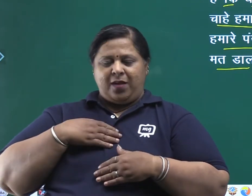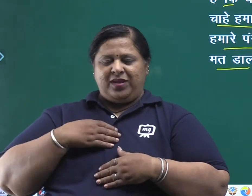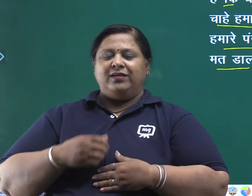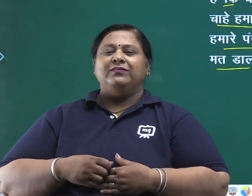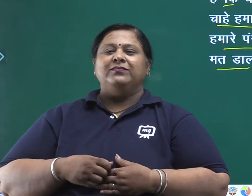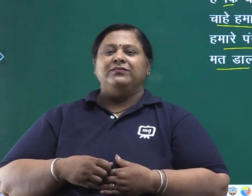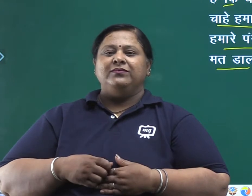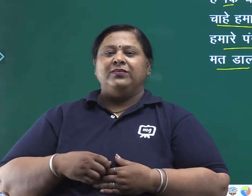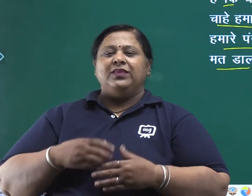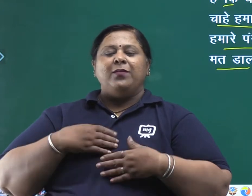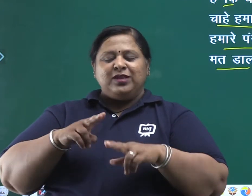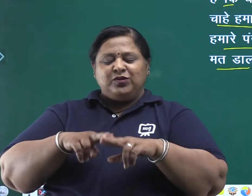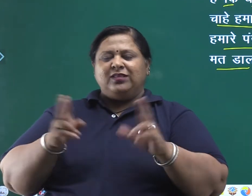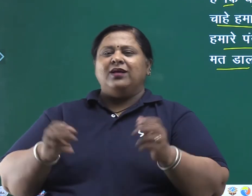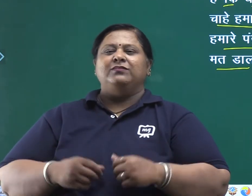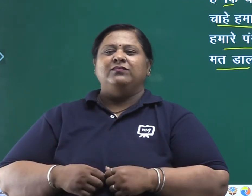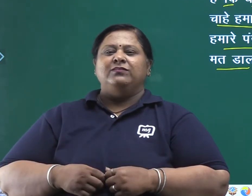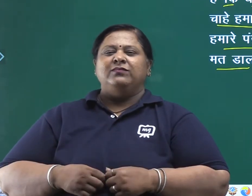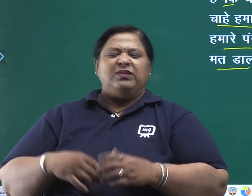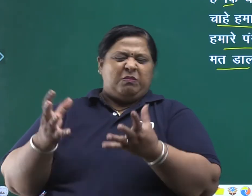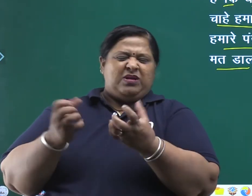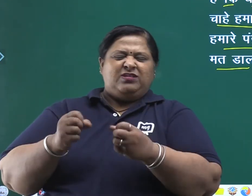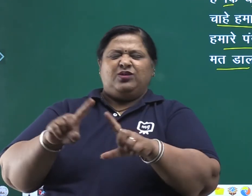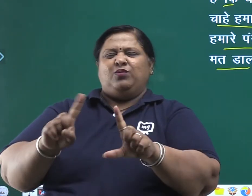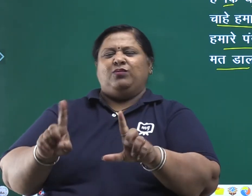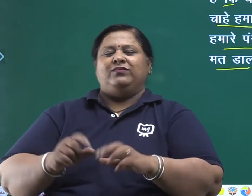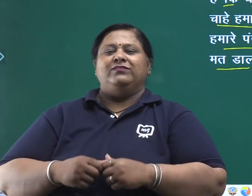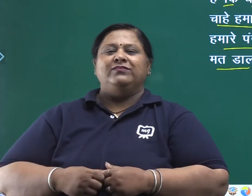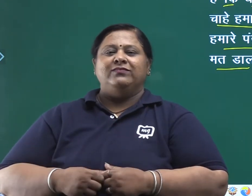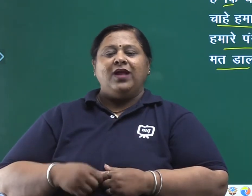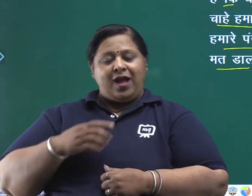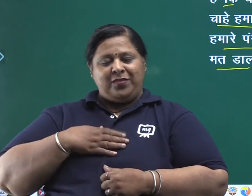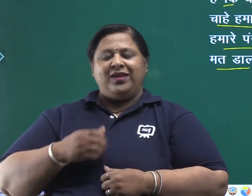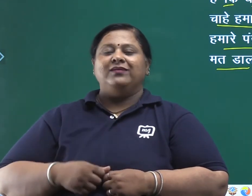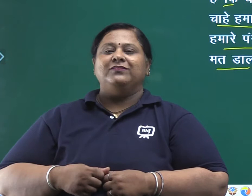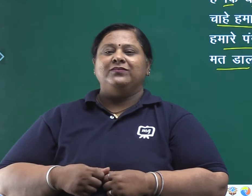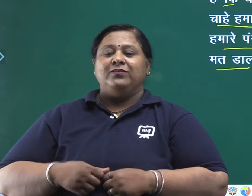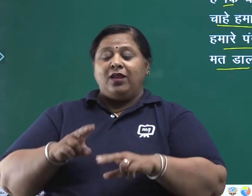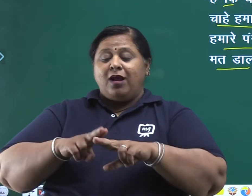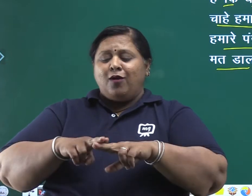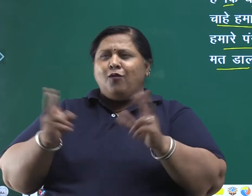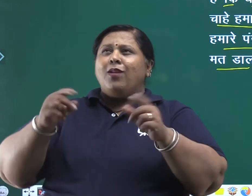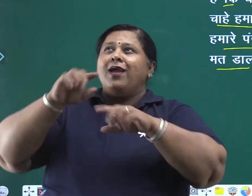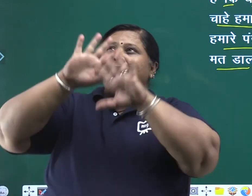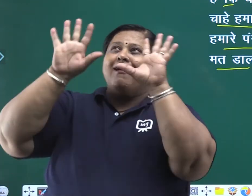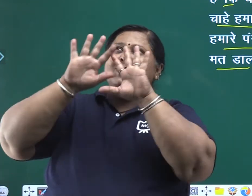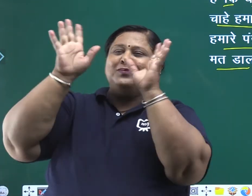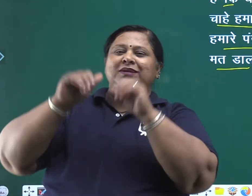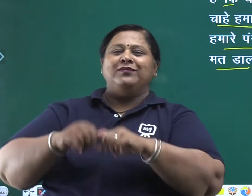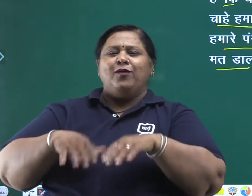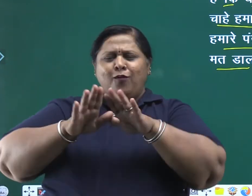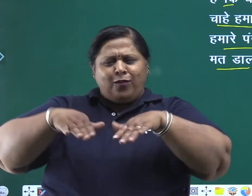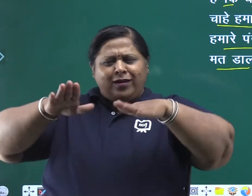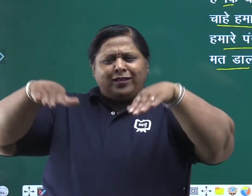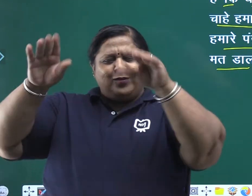हमसे हमारी स्वतंत्रता मत छीनो, हमें खुले आकाश में